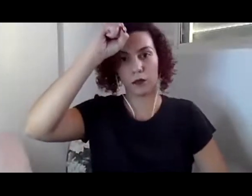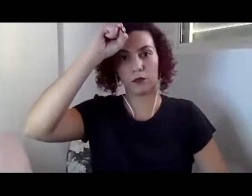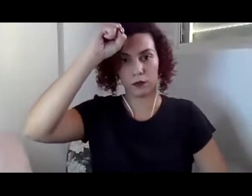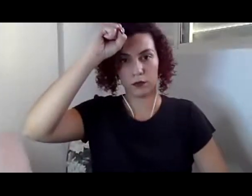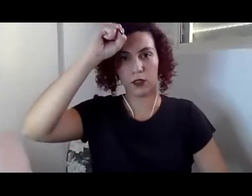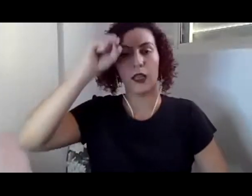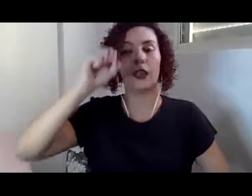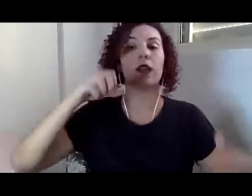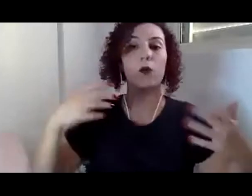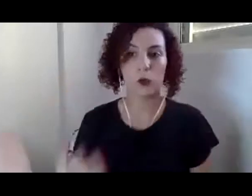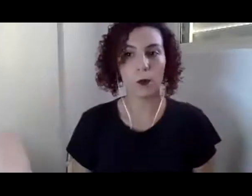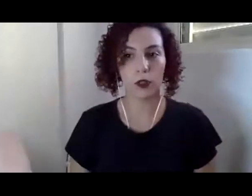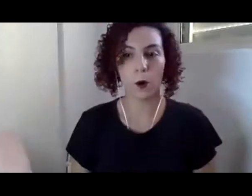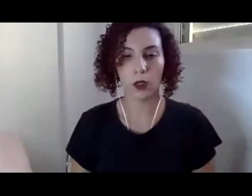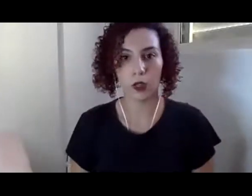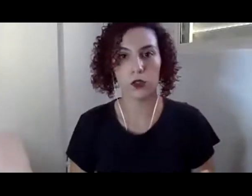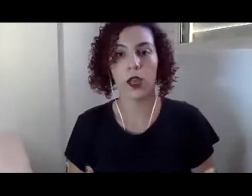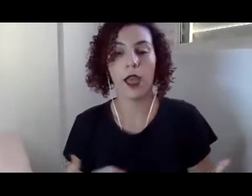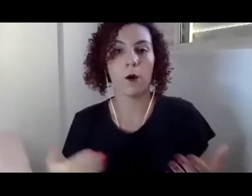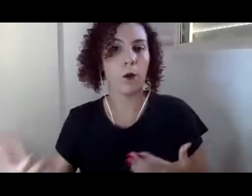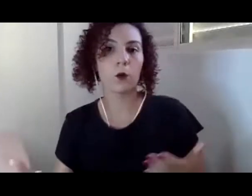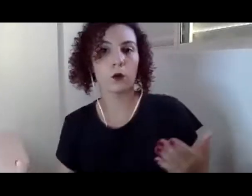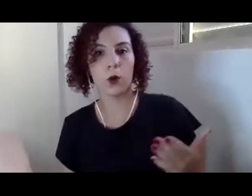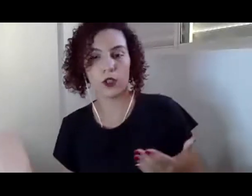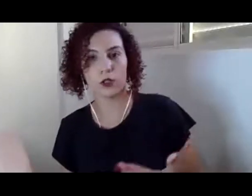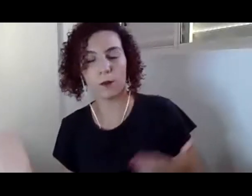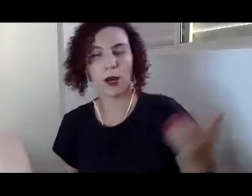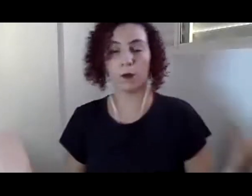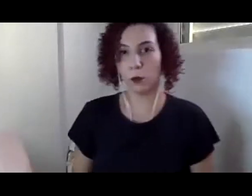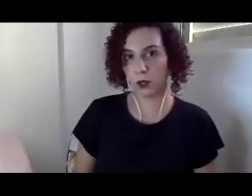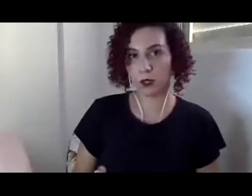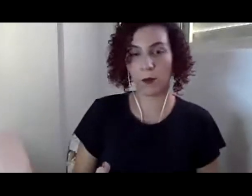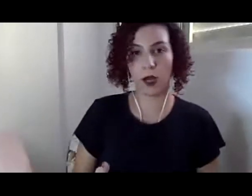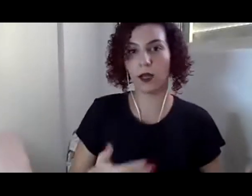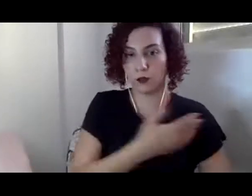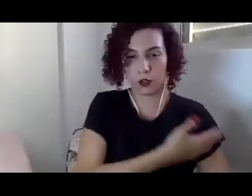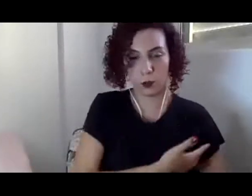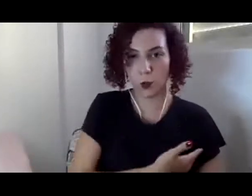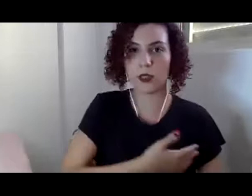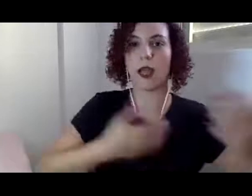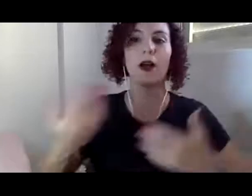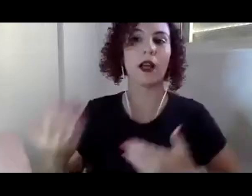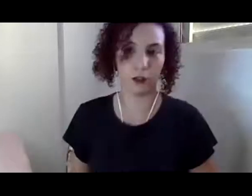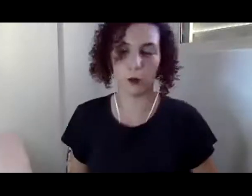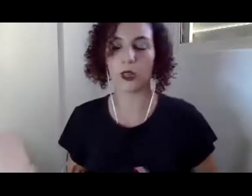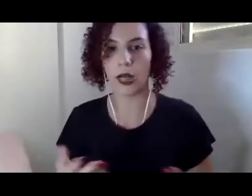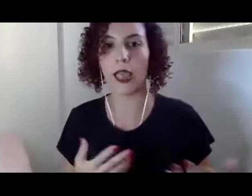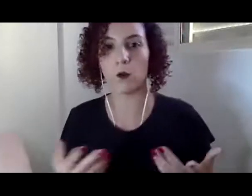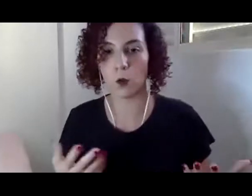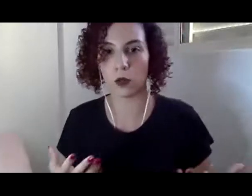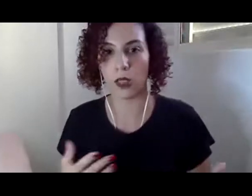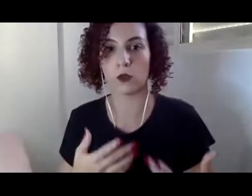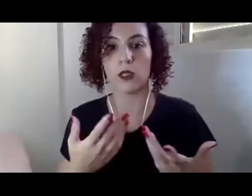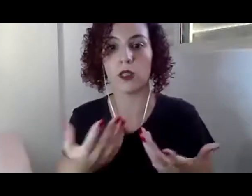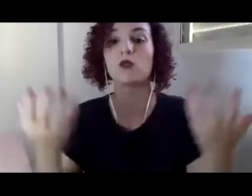aprender. Então, isso é muito importante. É um pouco do... A gente tem manga de blusa e a manga fruta, né?